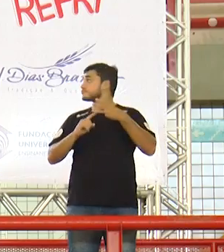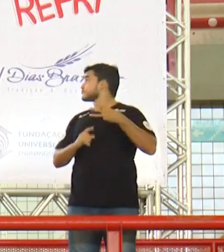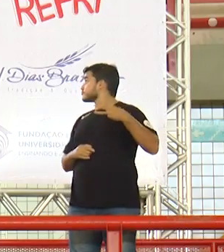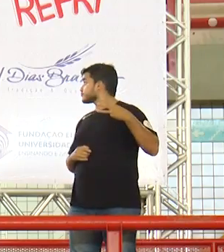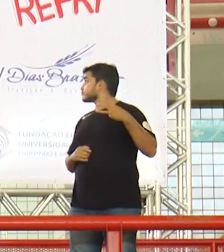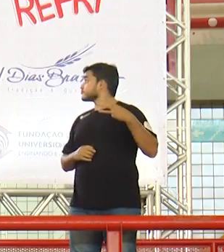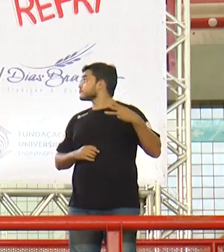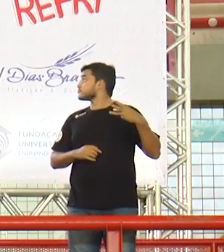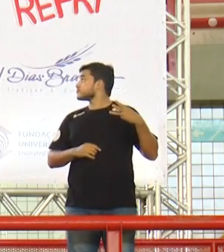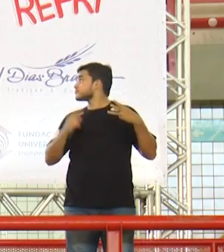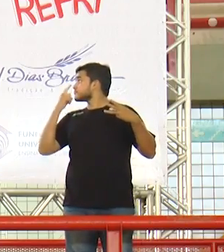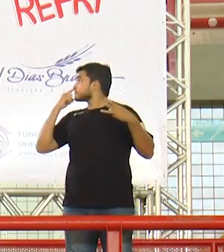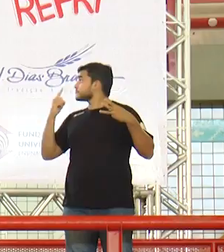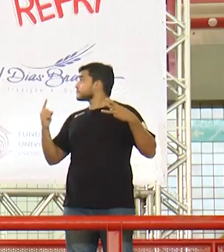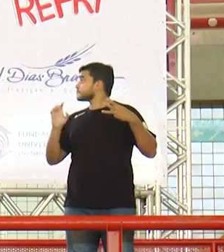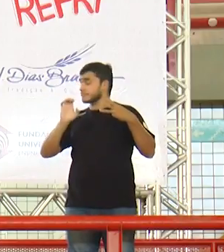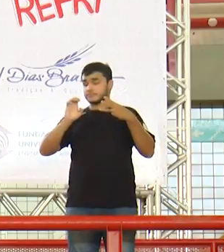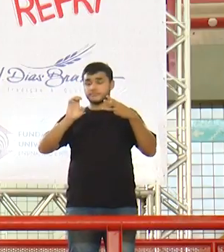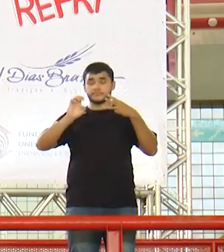Ênclise.